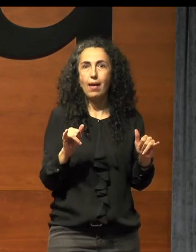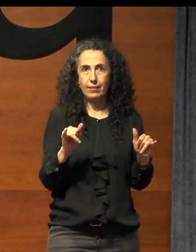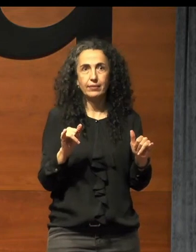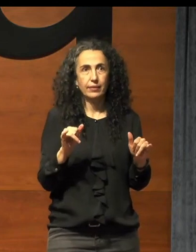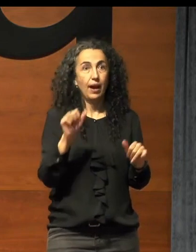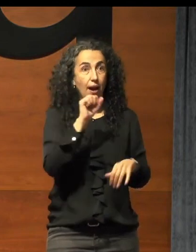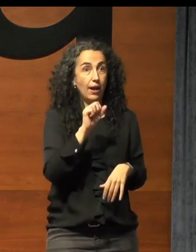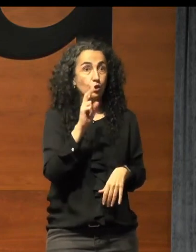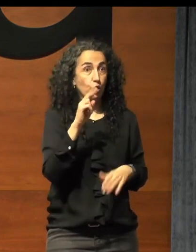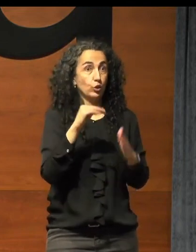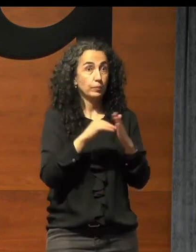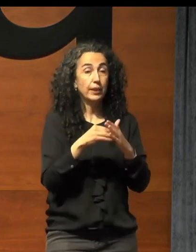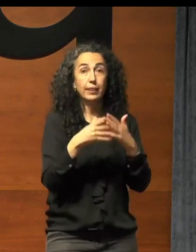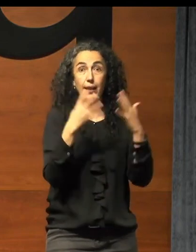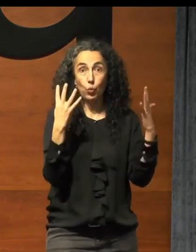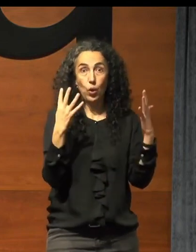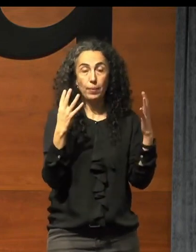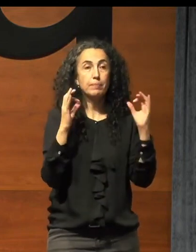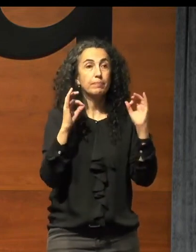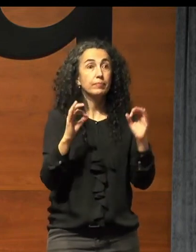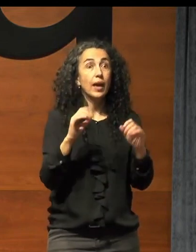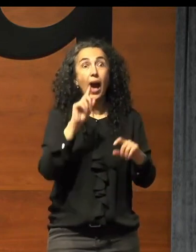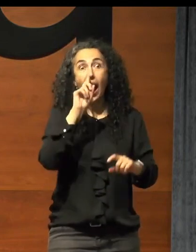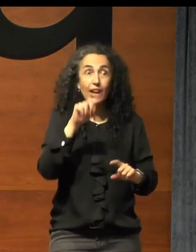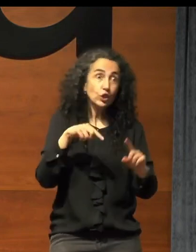festivales, concursos a galas.